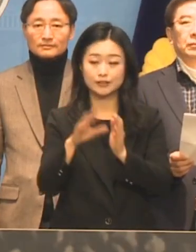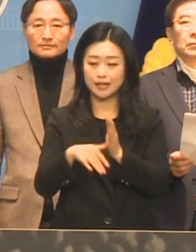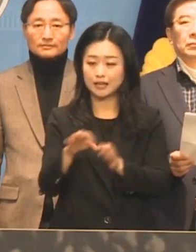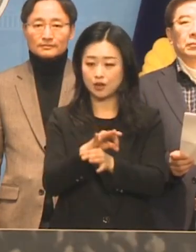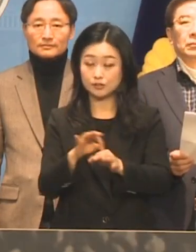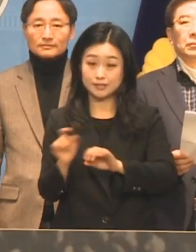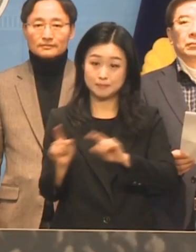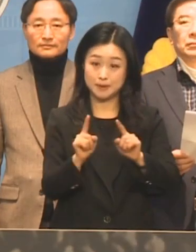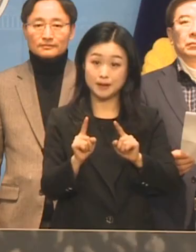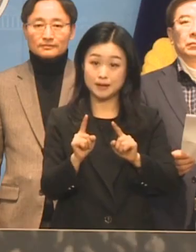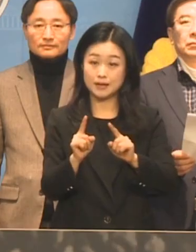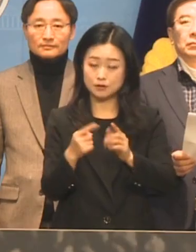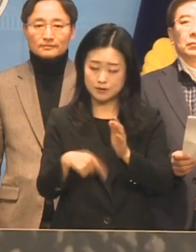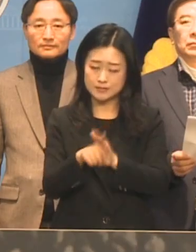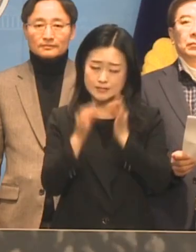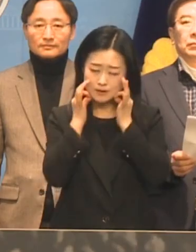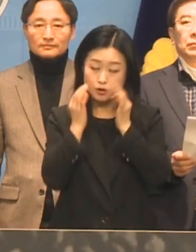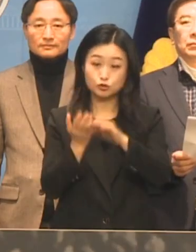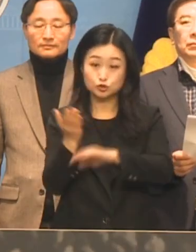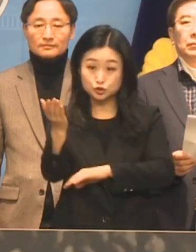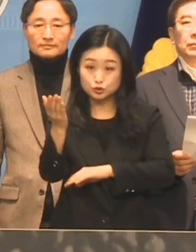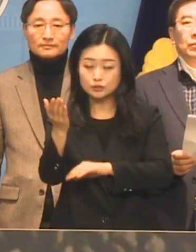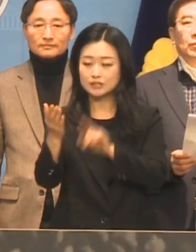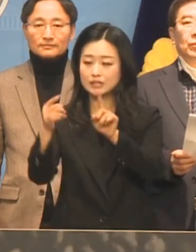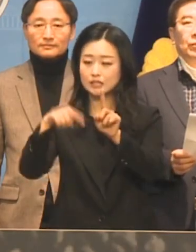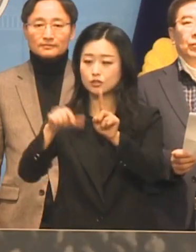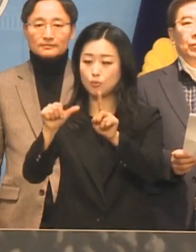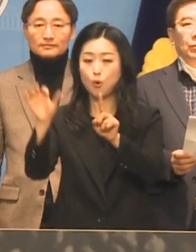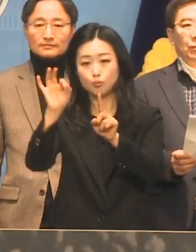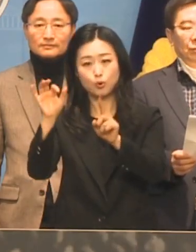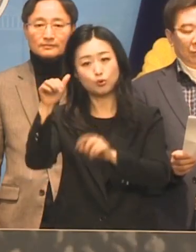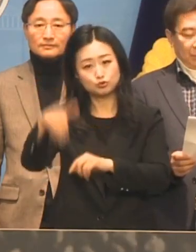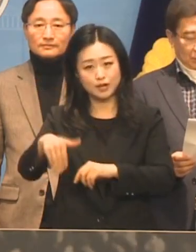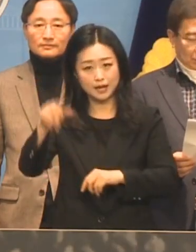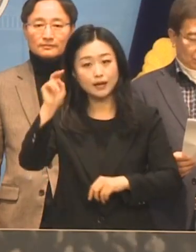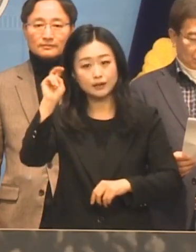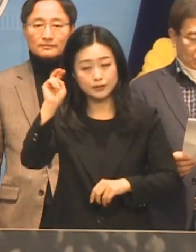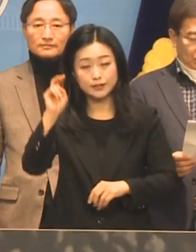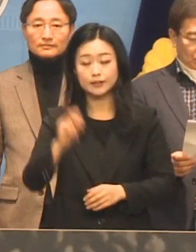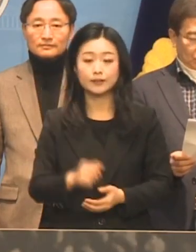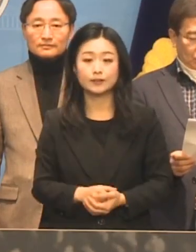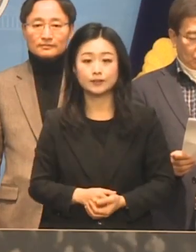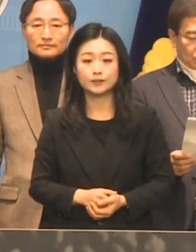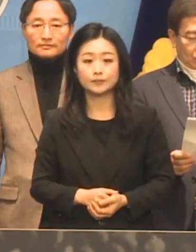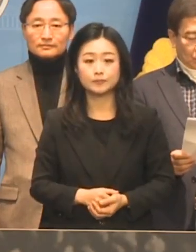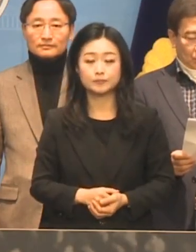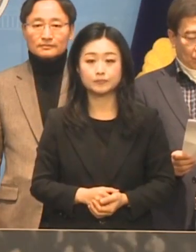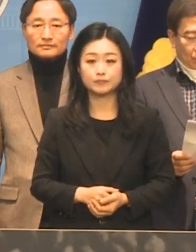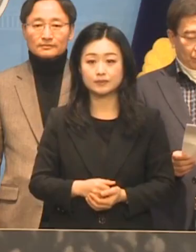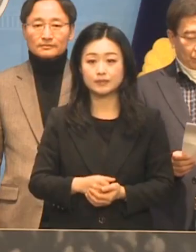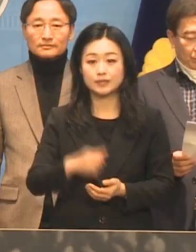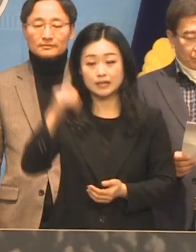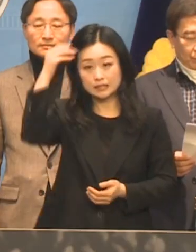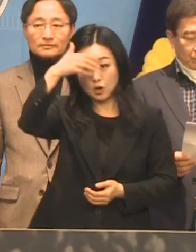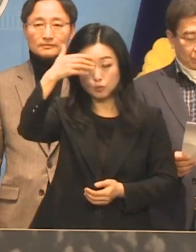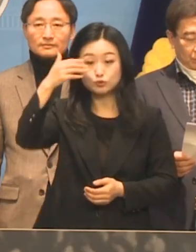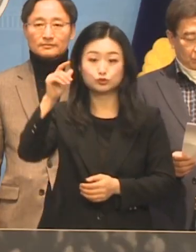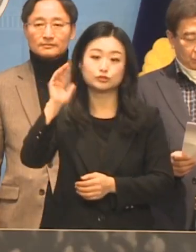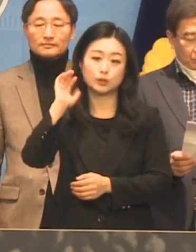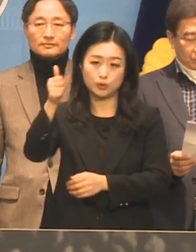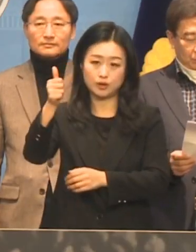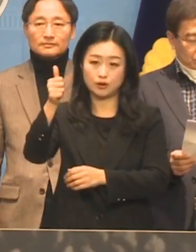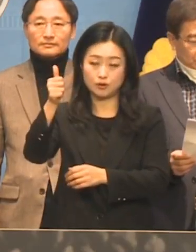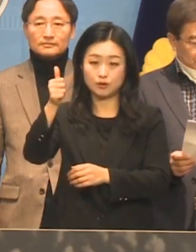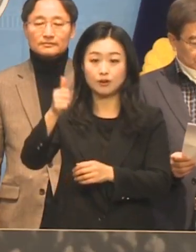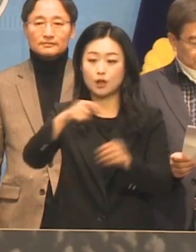이끌었던 수출도 올해 1.5%로 추락할 것으로 예상되고 있습니다. 트럼프 2기 정부의 보편